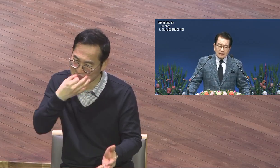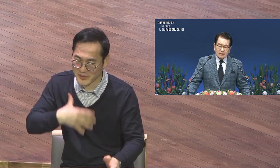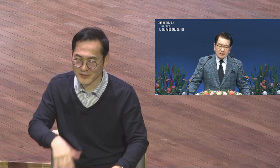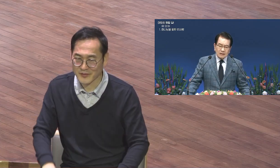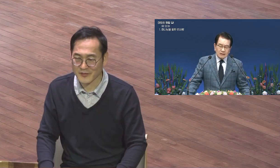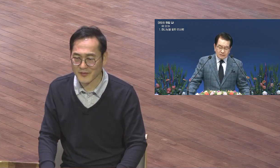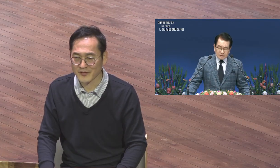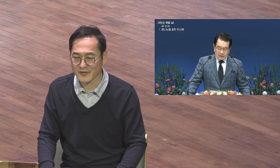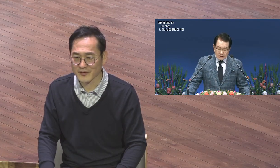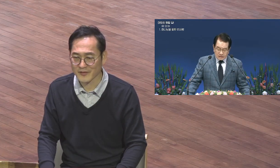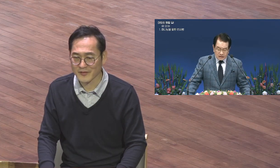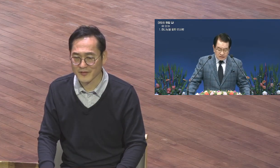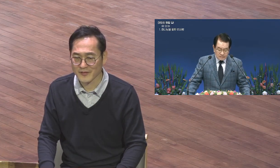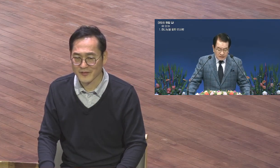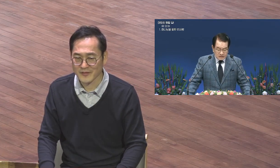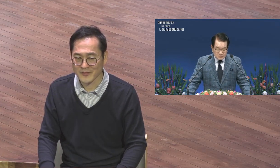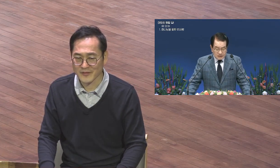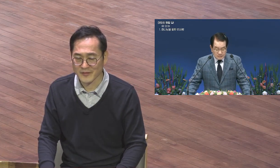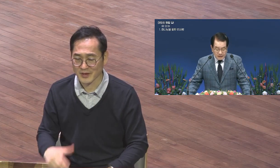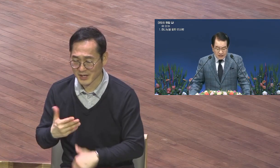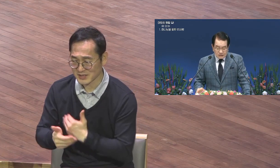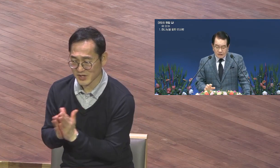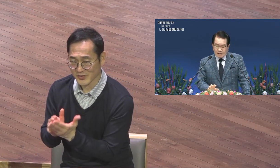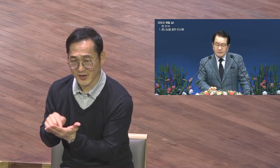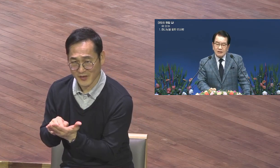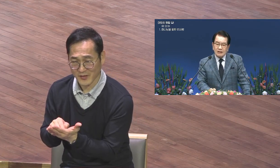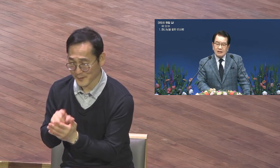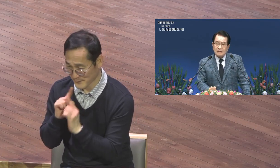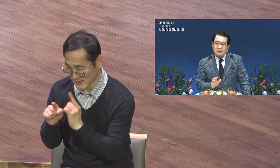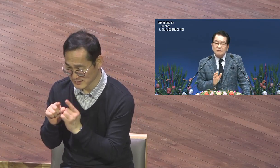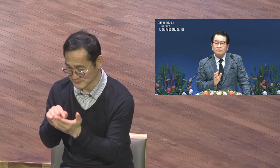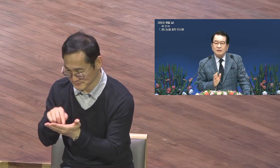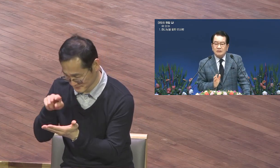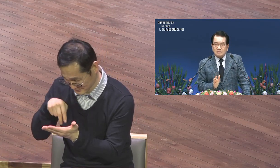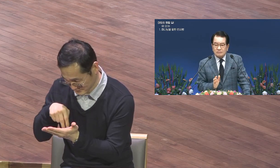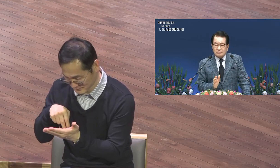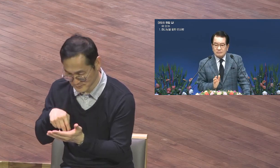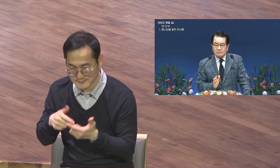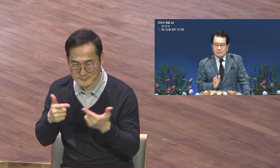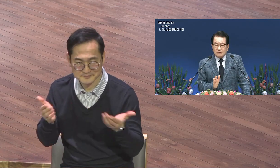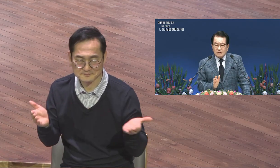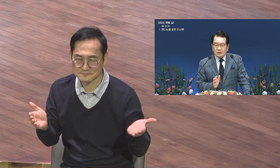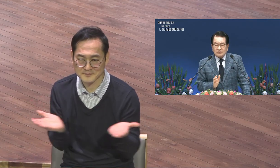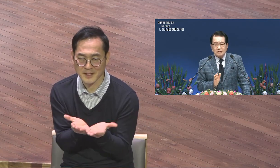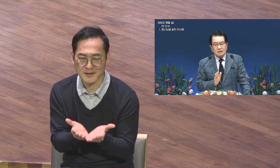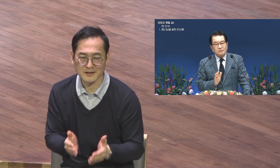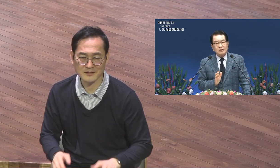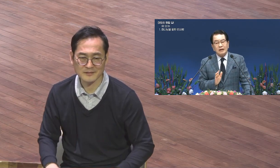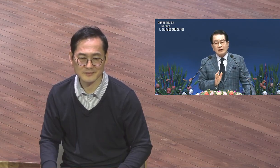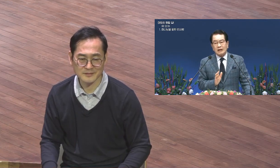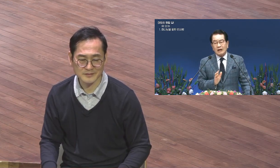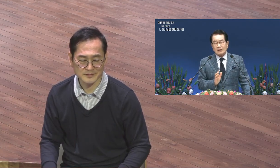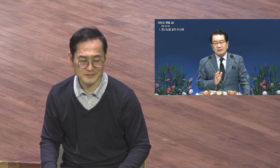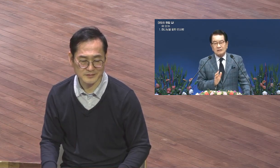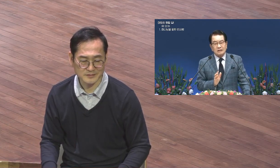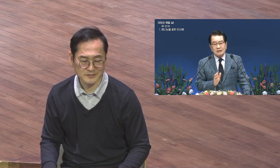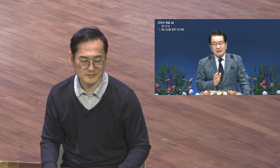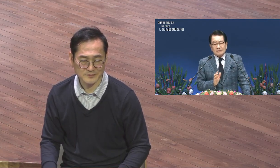그러니 여러분, 성경 말씀이 얼마나 정확합니까? 젖먹이. 젖을 먹는